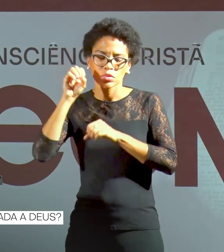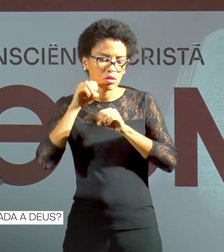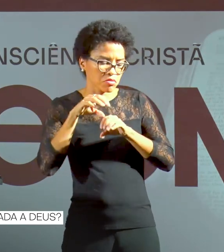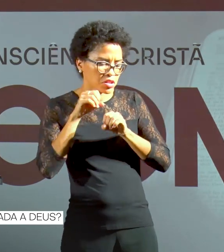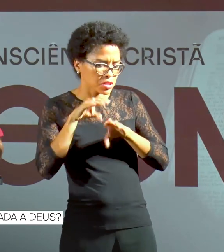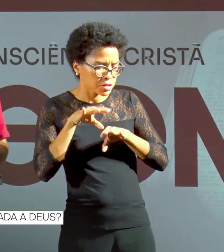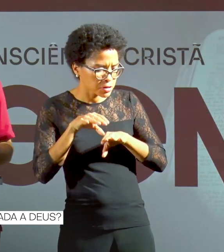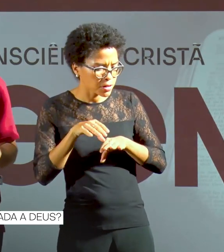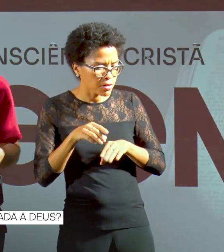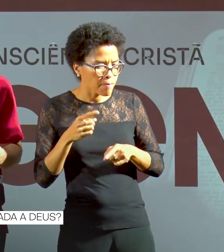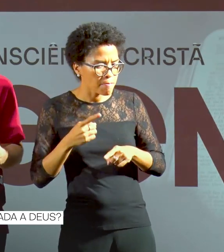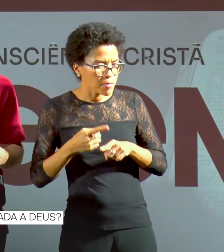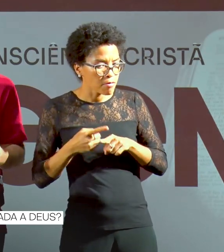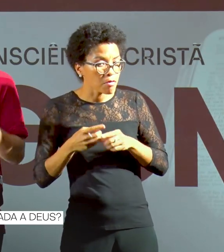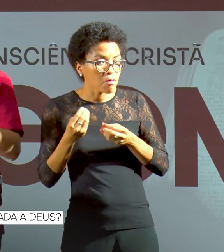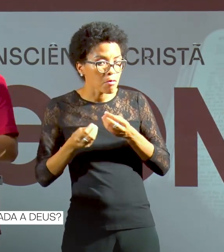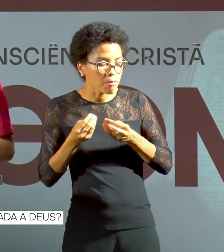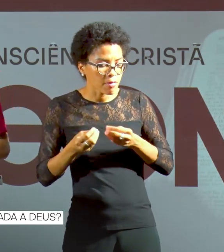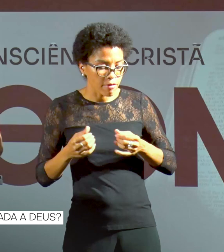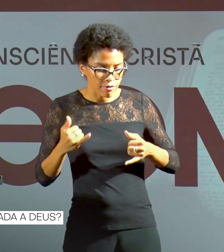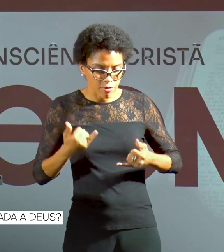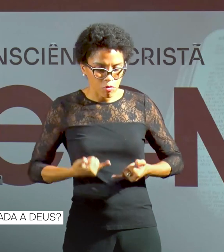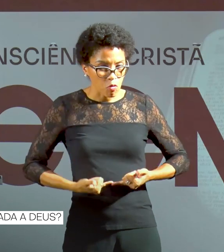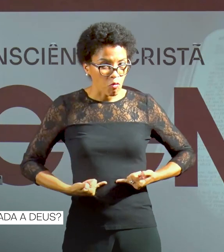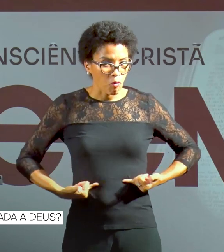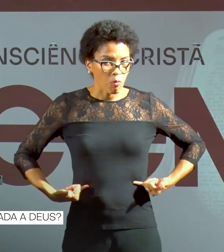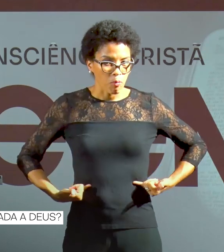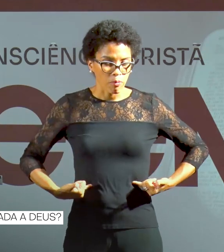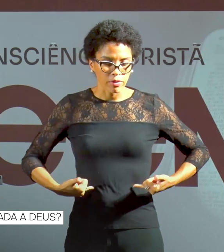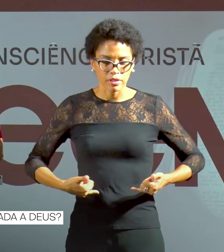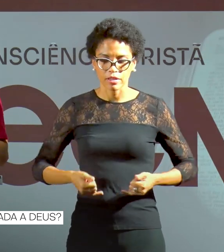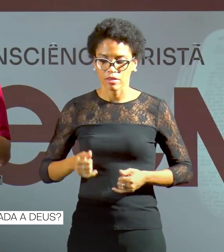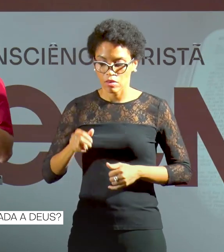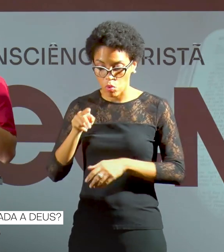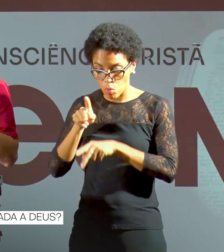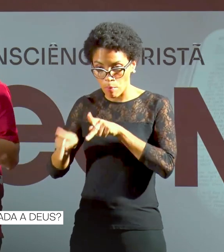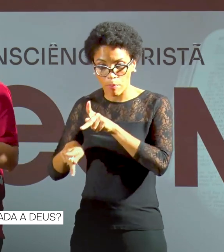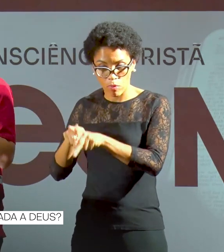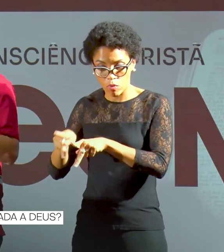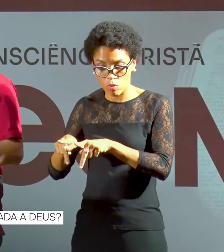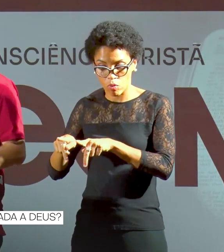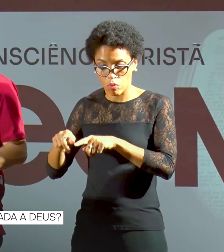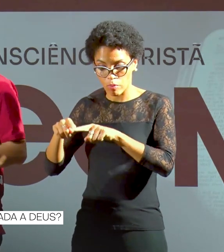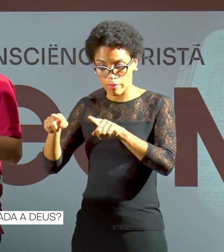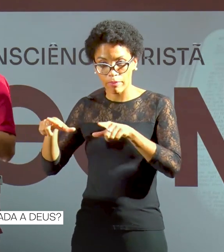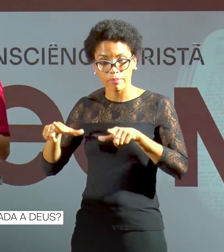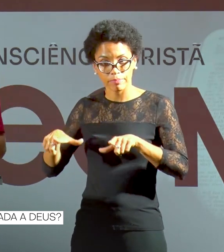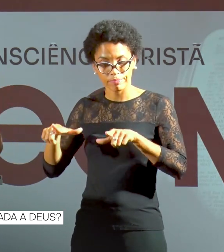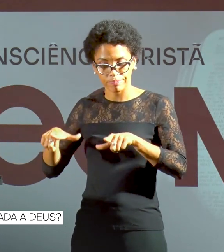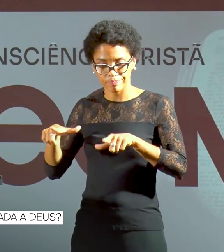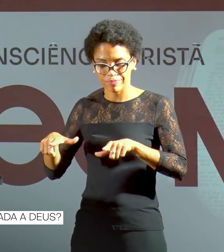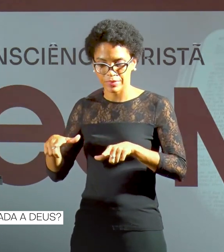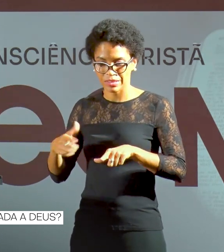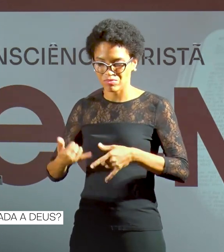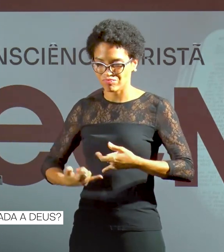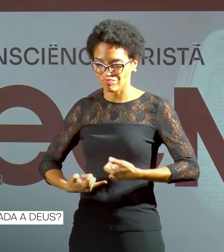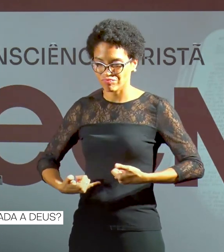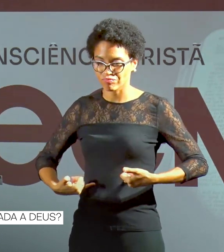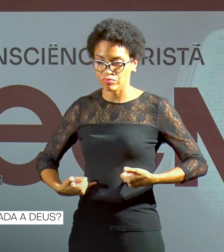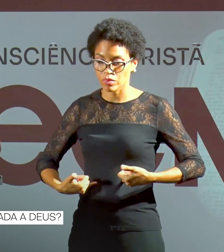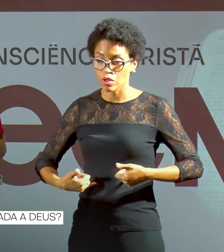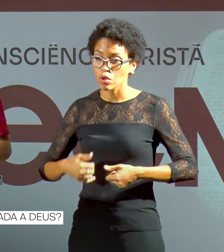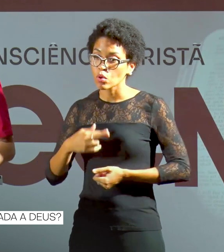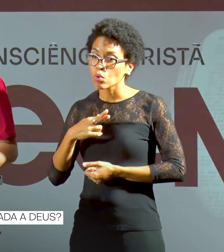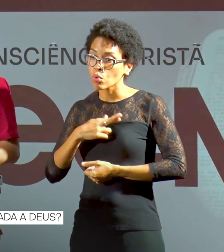fome a terra fica improdutiva e esse povo então começa a passar fome e o livro de